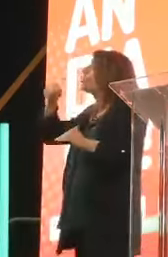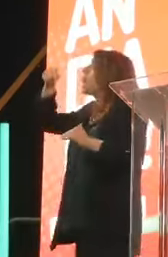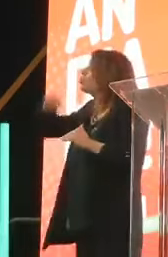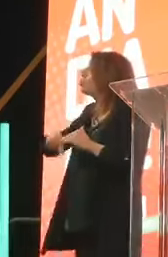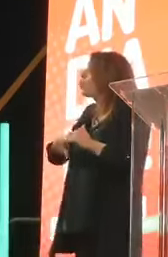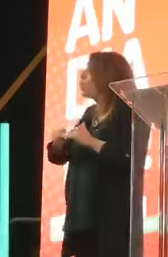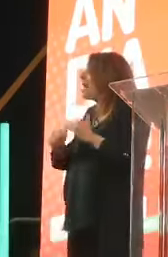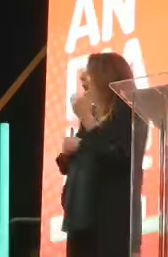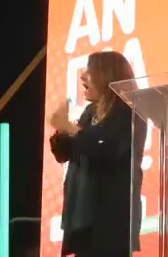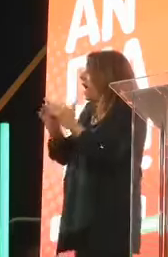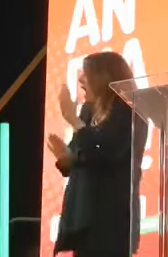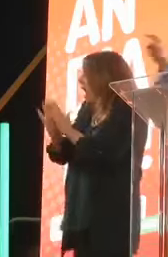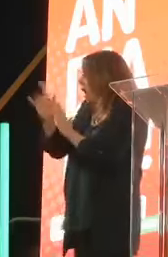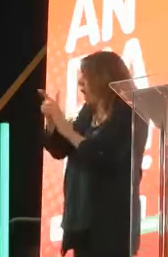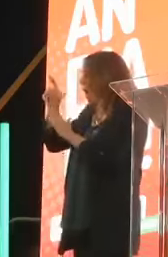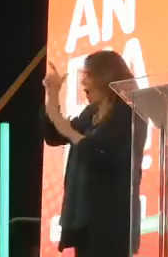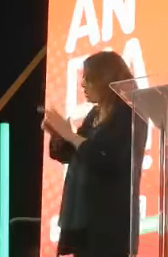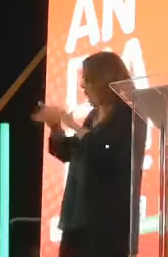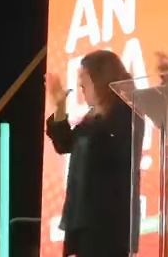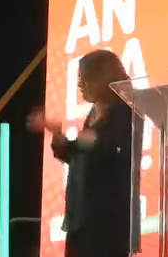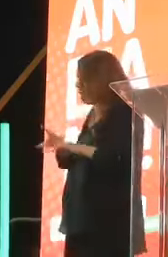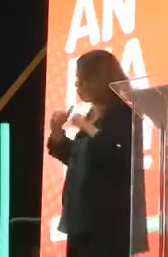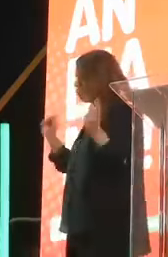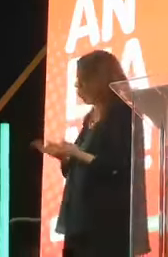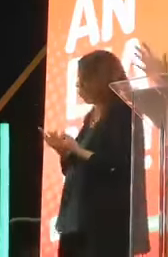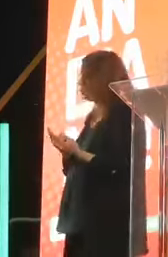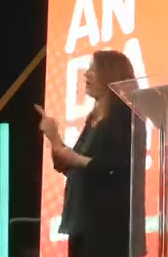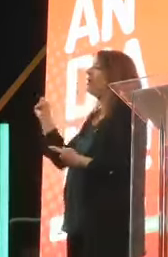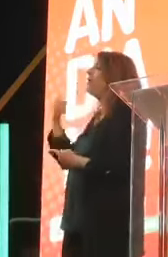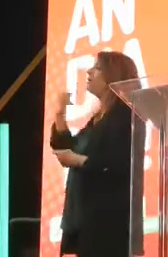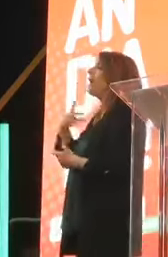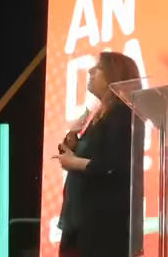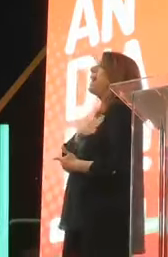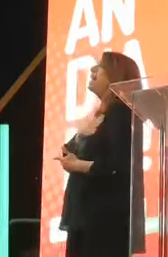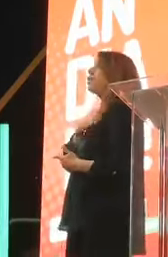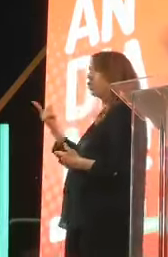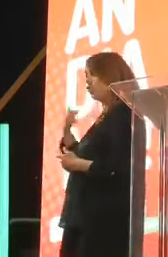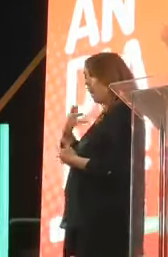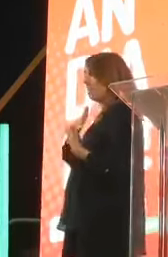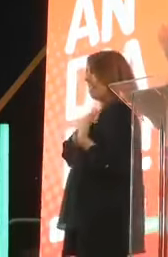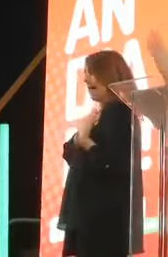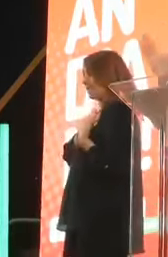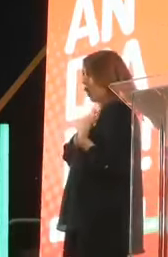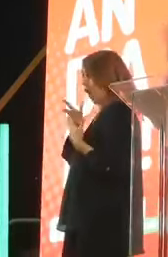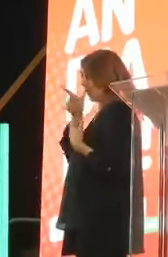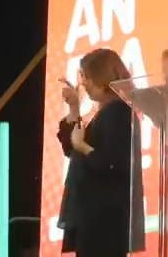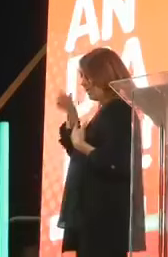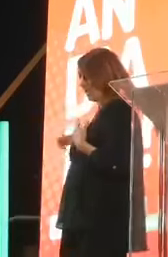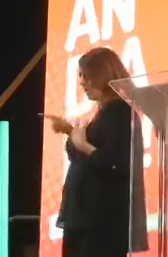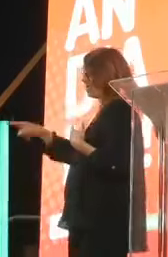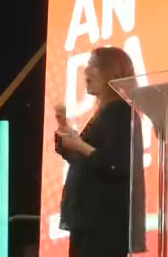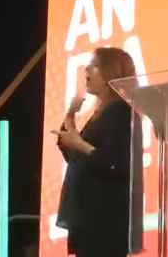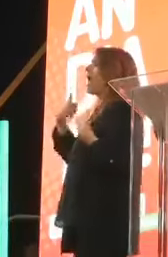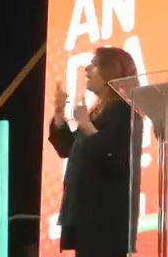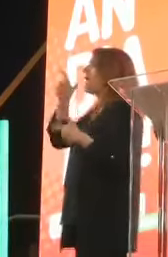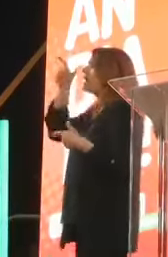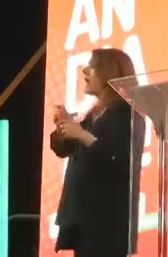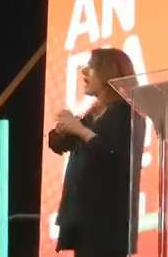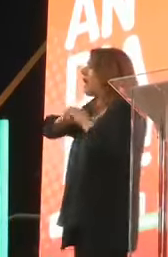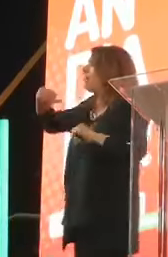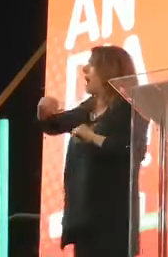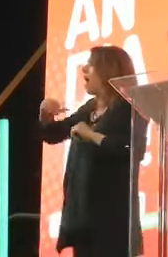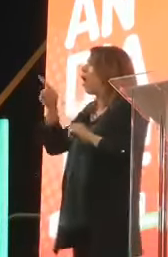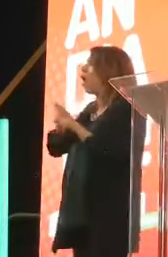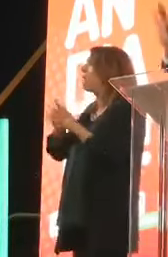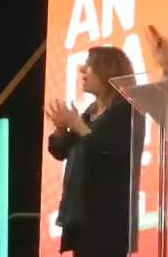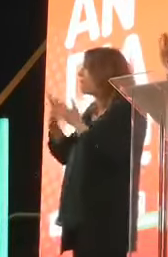sud. Non si è mai vista una patriota, sedicente patriota, che spacchi l'Italia con una riforma come